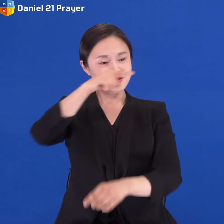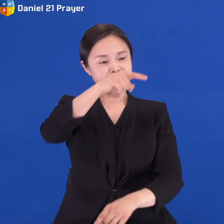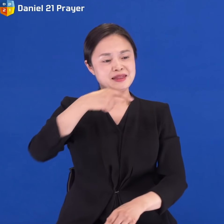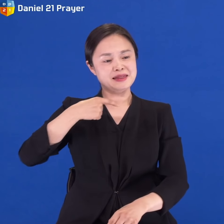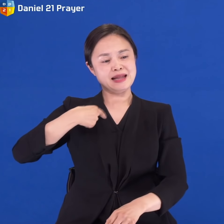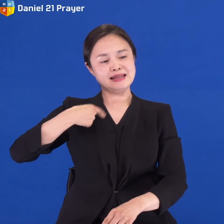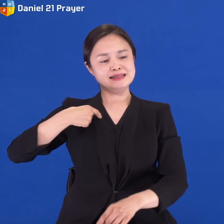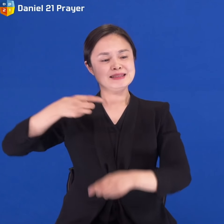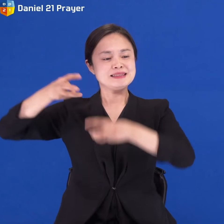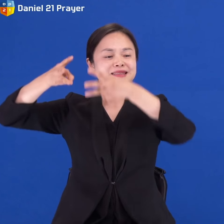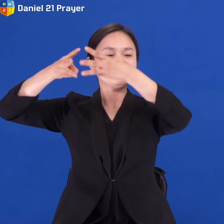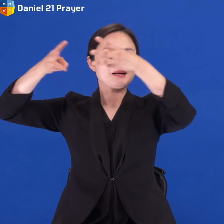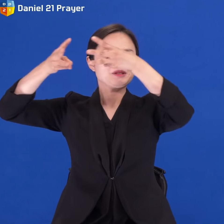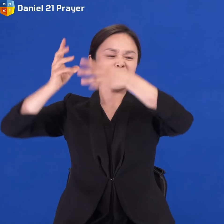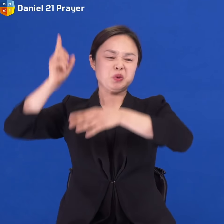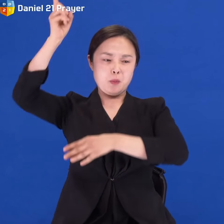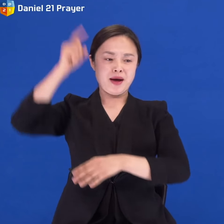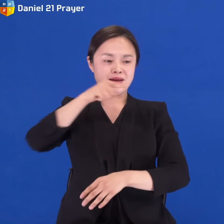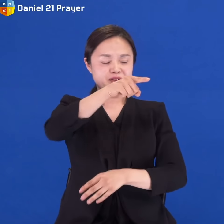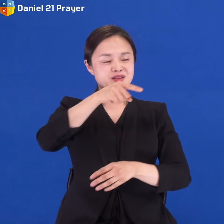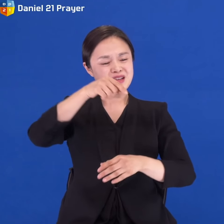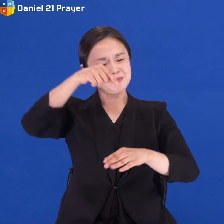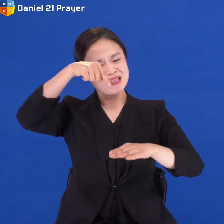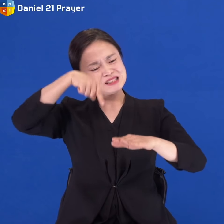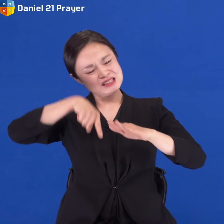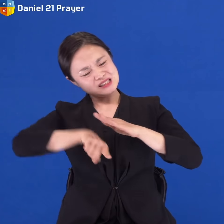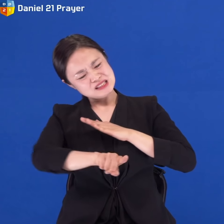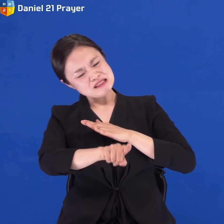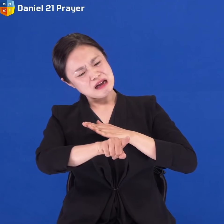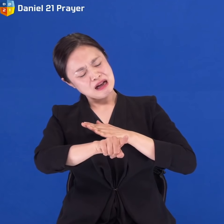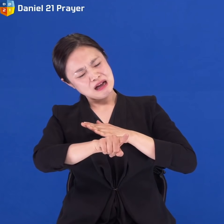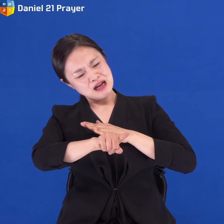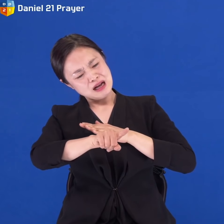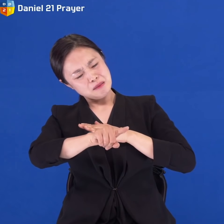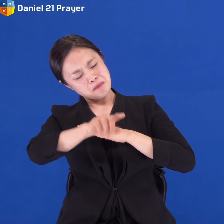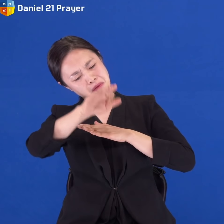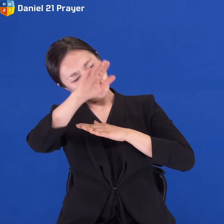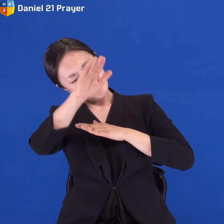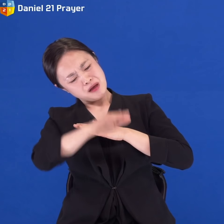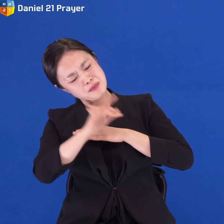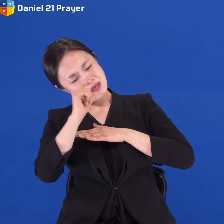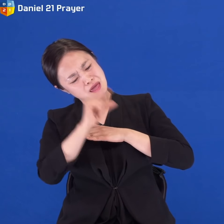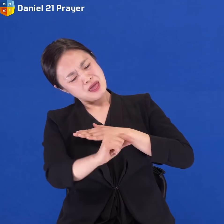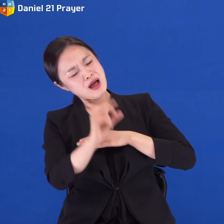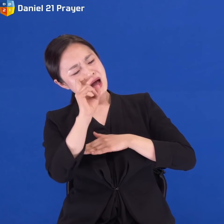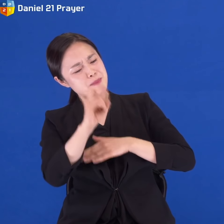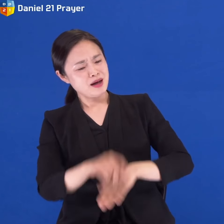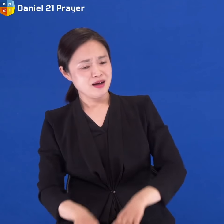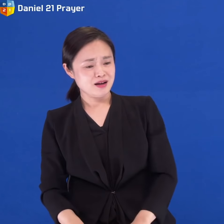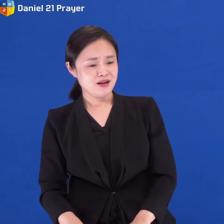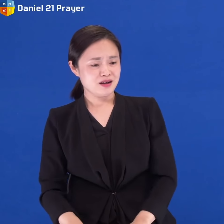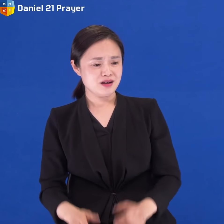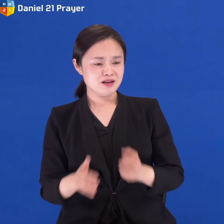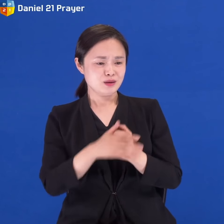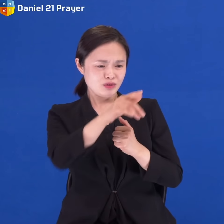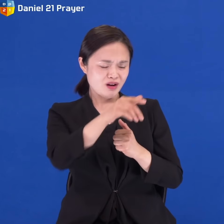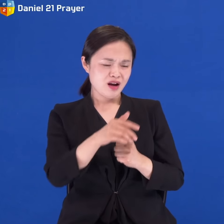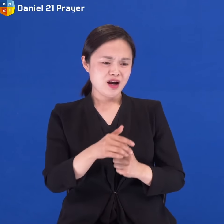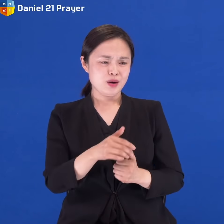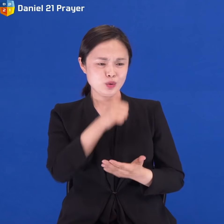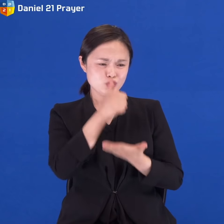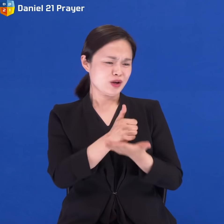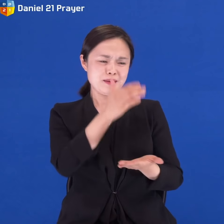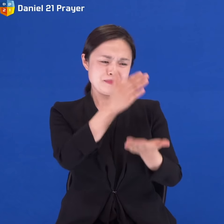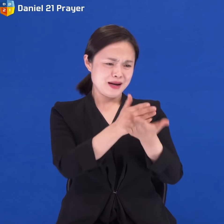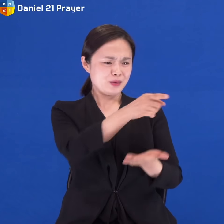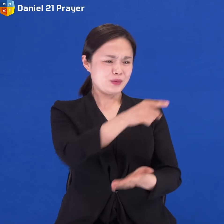같아. 천국 가가지고 청이 다르면 찾기 힘들어. 만나기도 귀찮고. 예수 좀 제대로 믿고 같은 청에서 좀